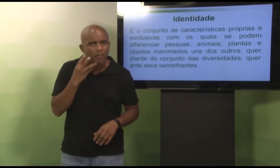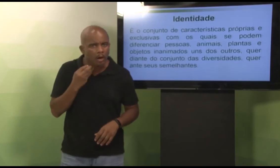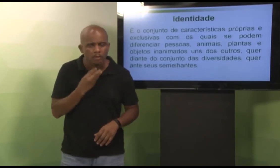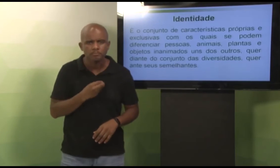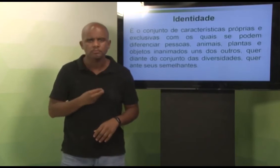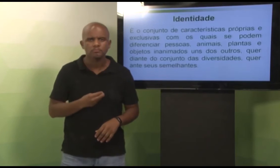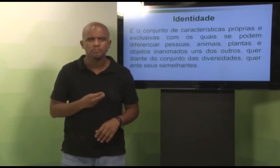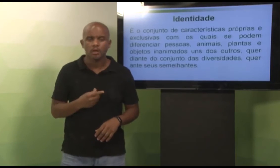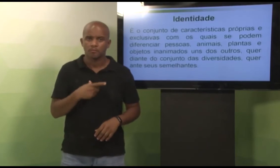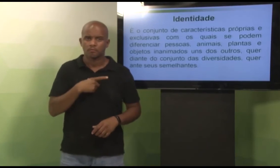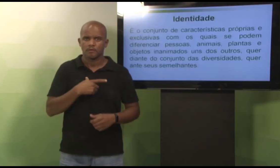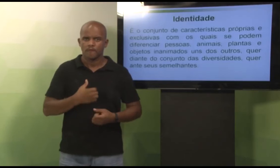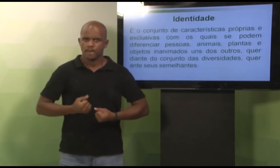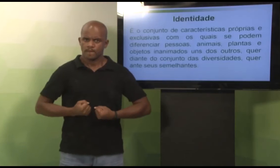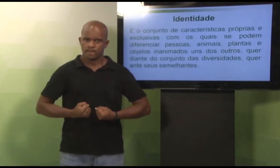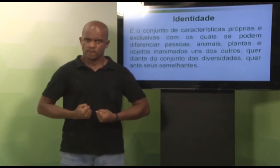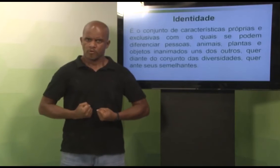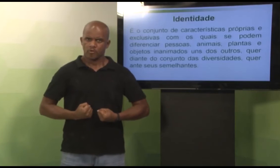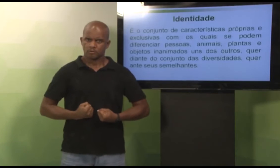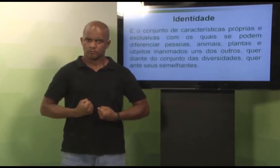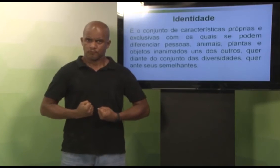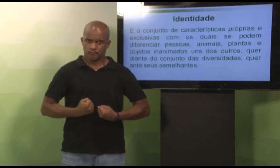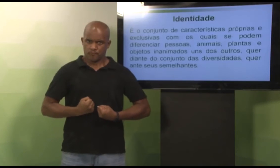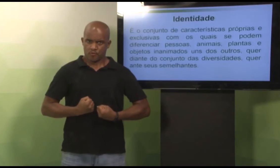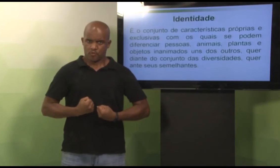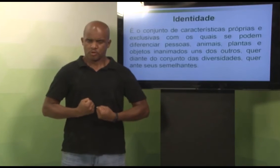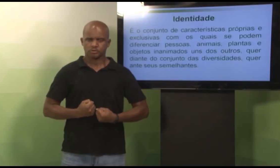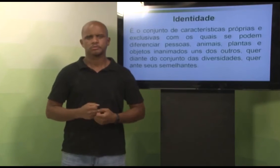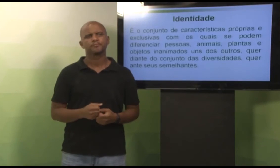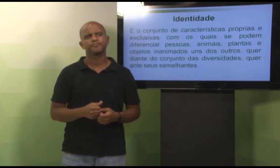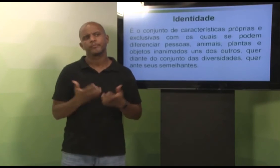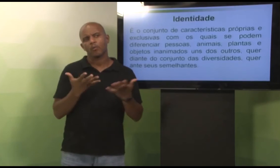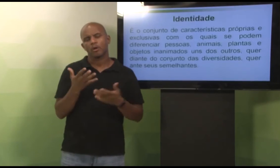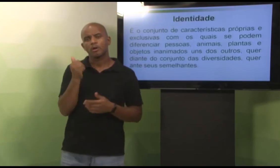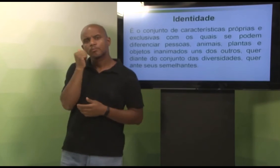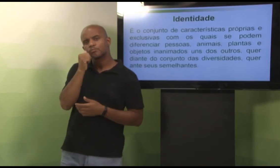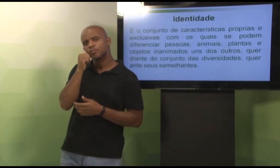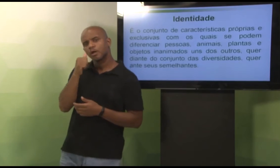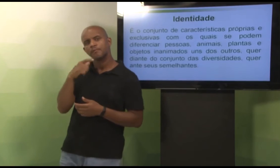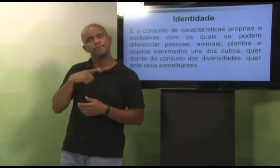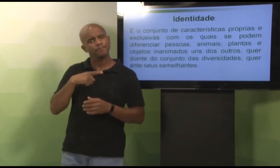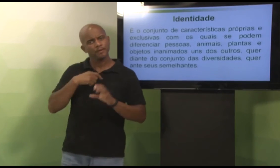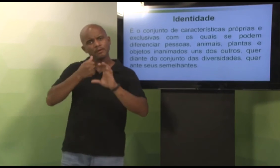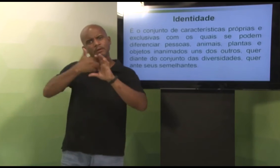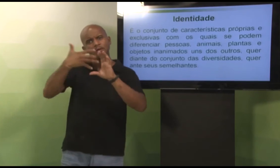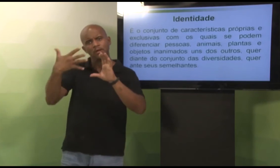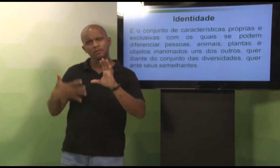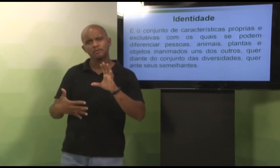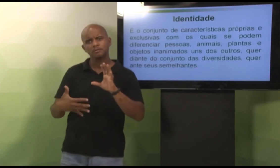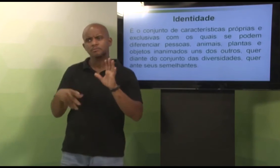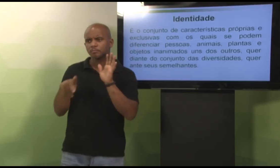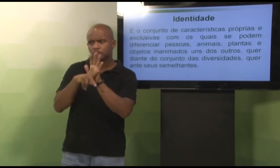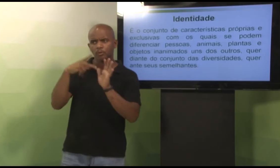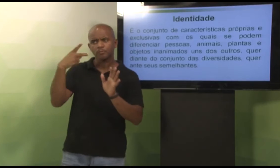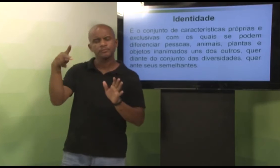Por exemplo, homem que usa barba, é forte. Mulher, quais as